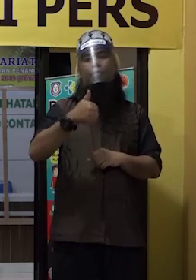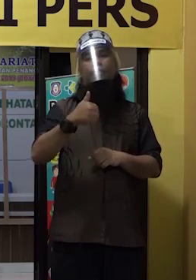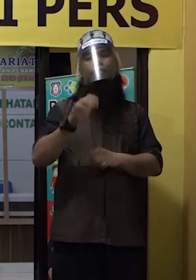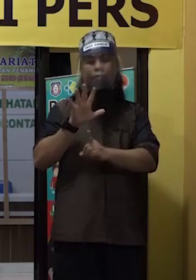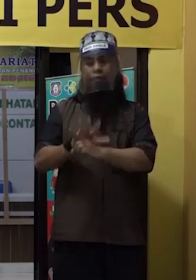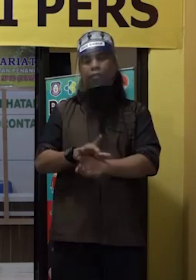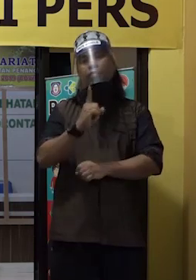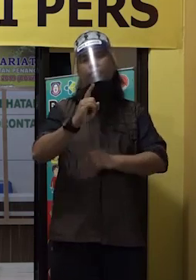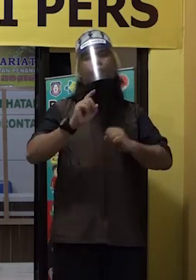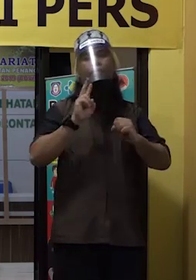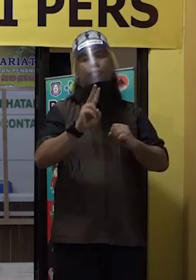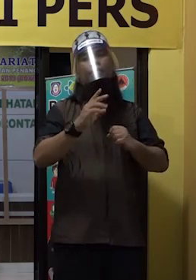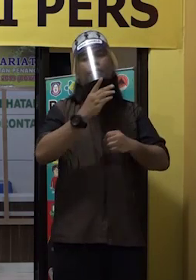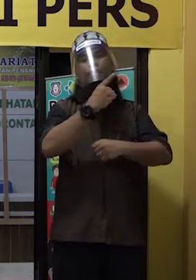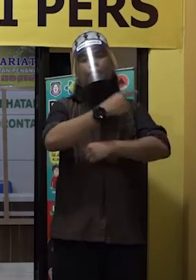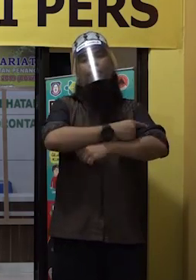hari.